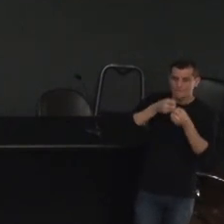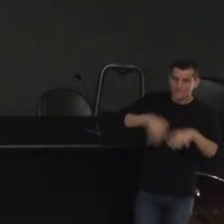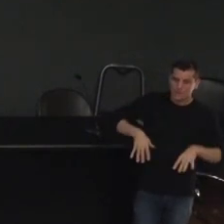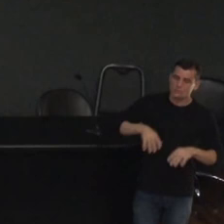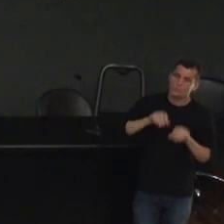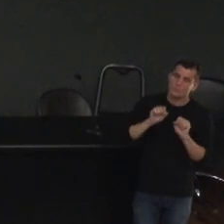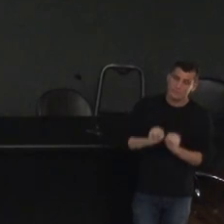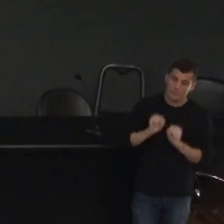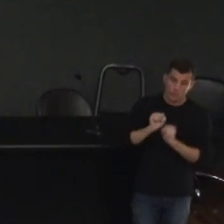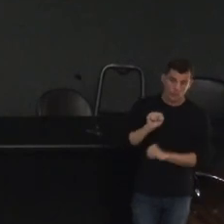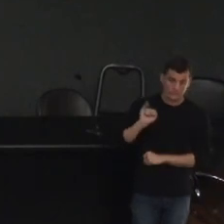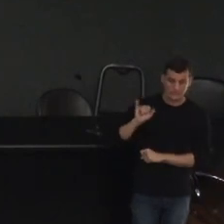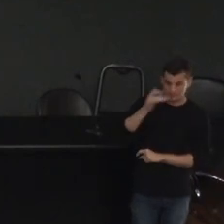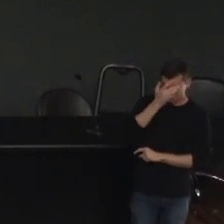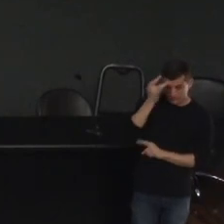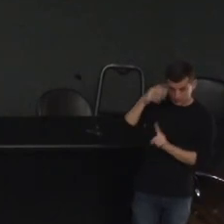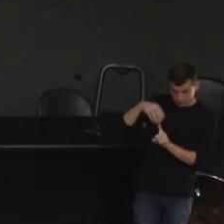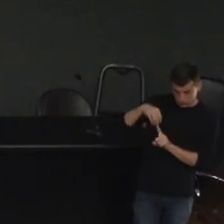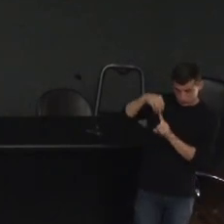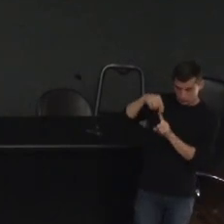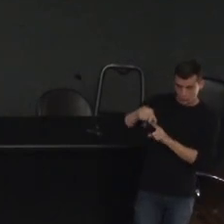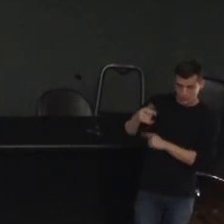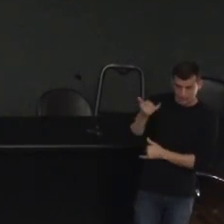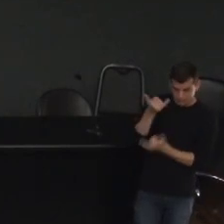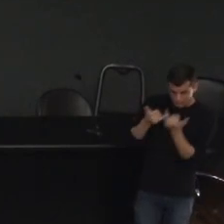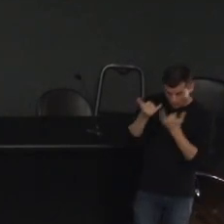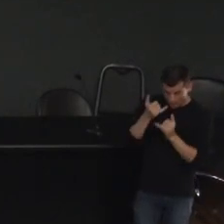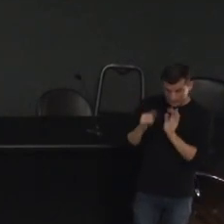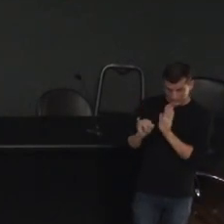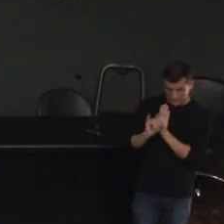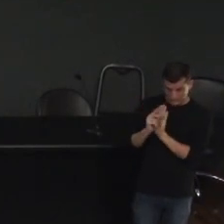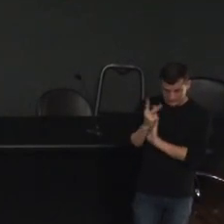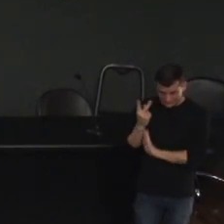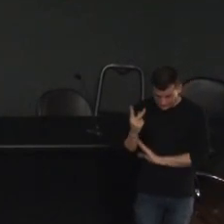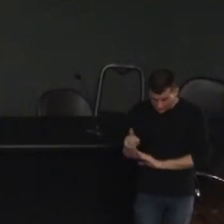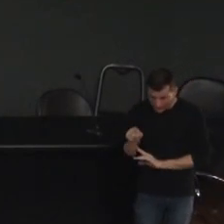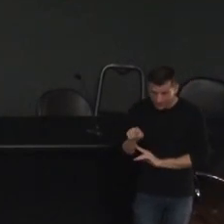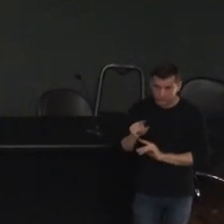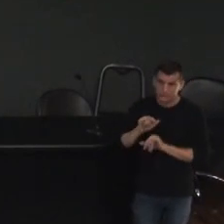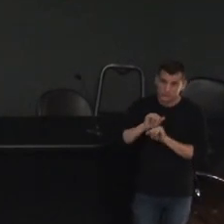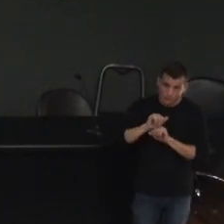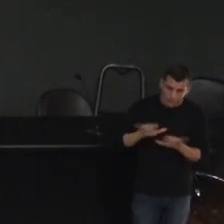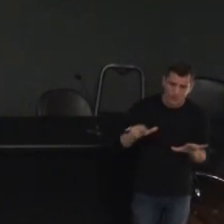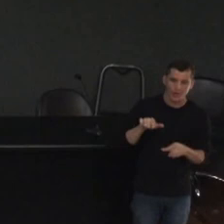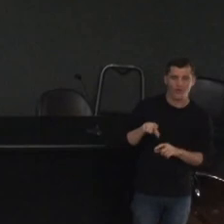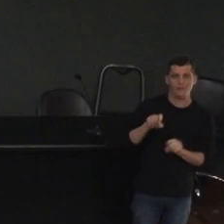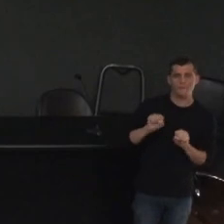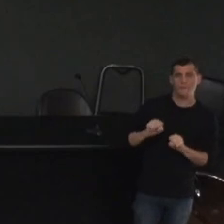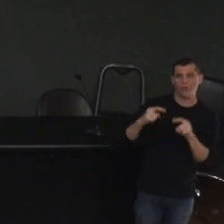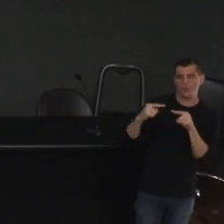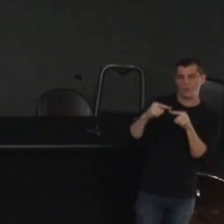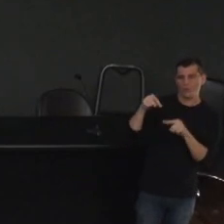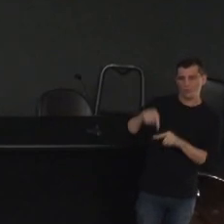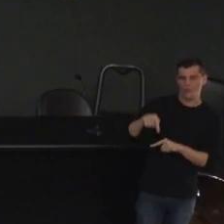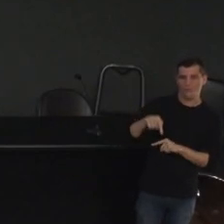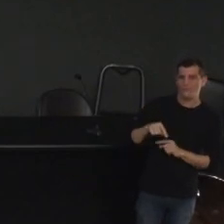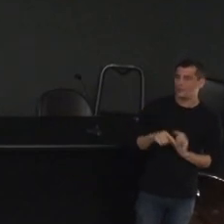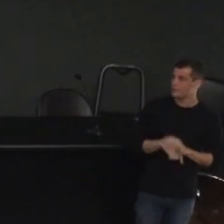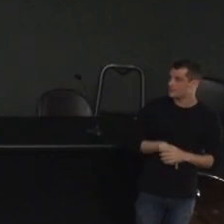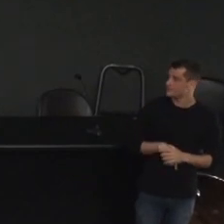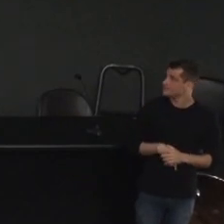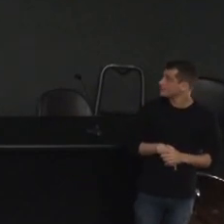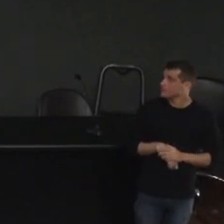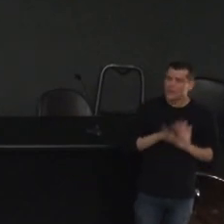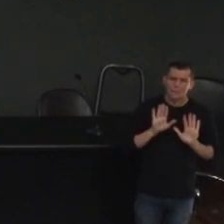aos titulares de dados e a abertura de um incidente de segurança como é que eu vou tratar isso dentro do meu sistema